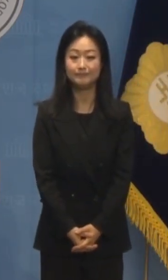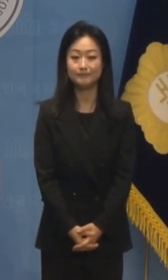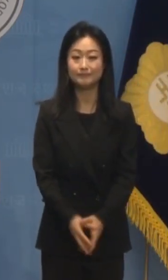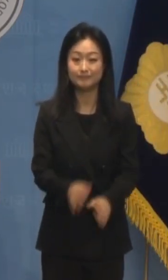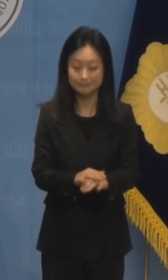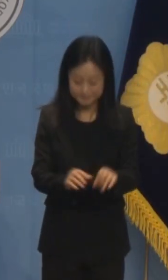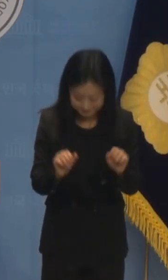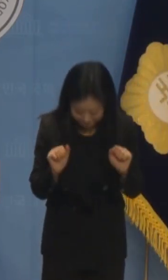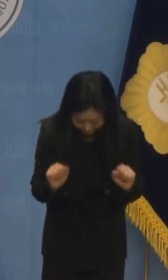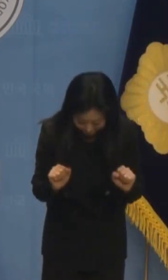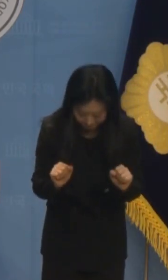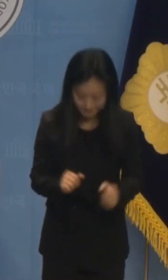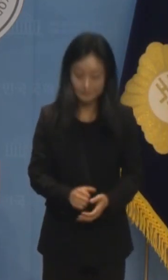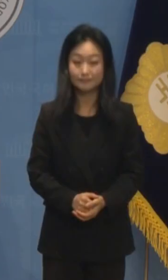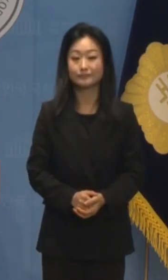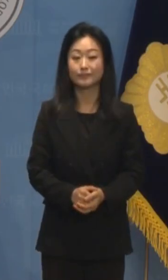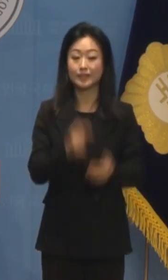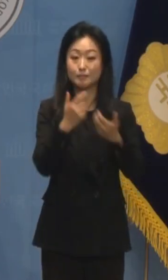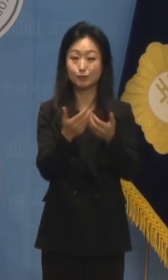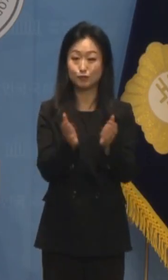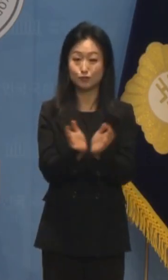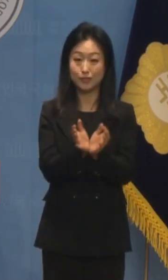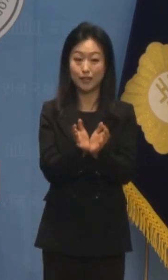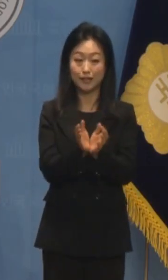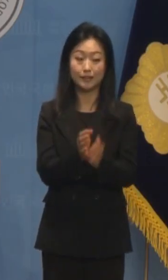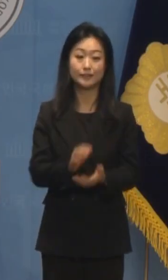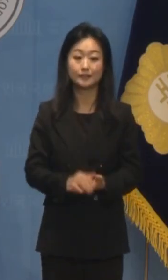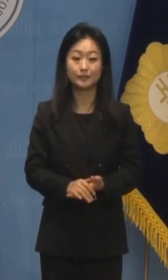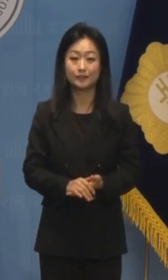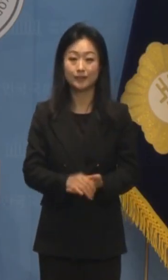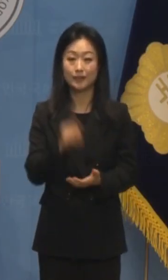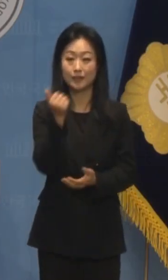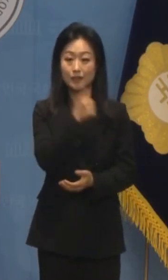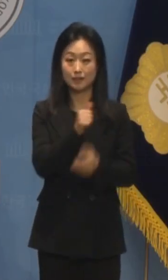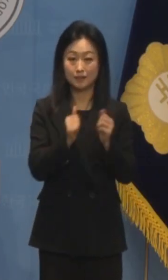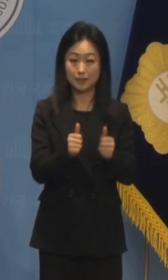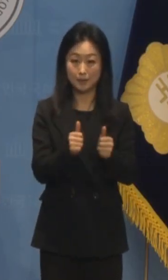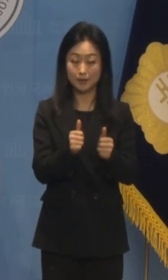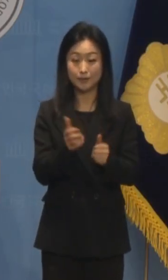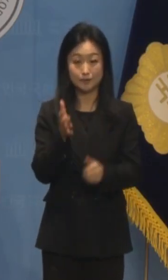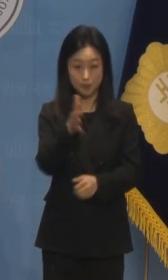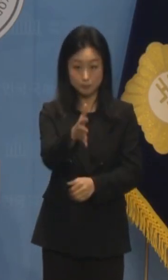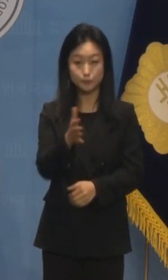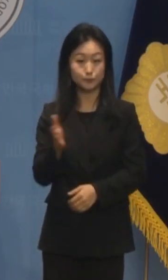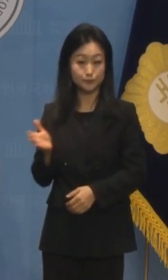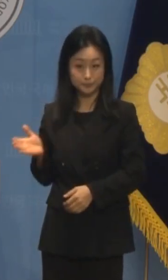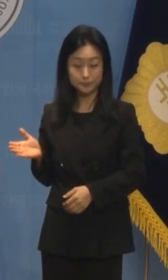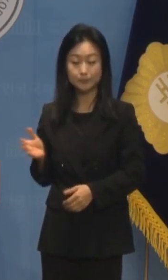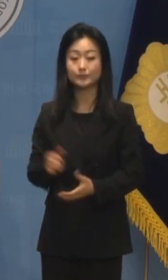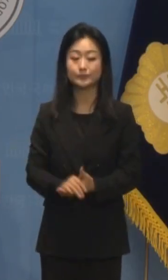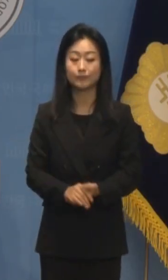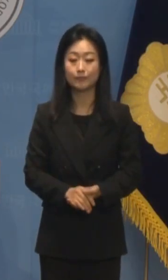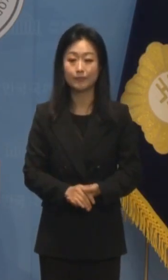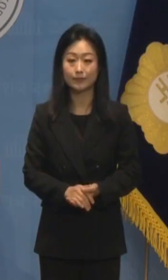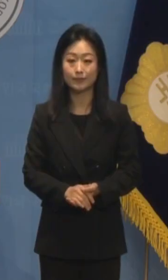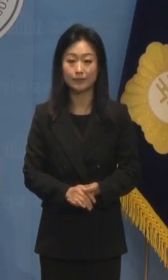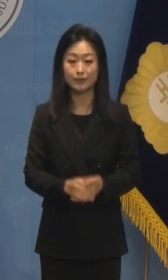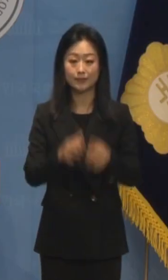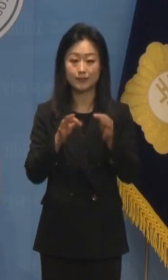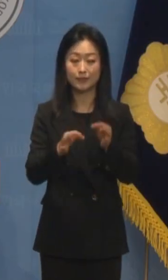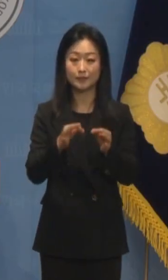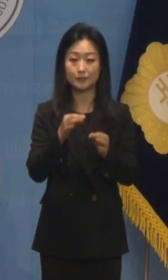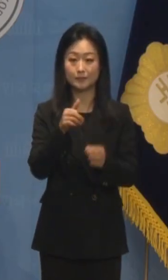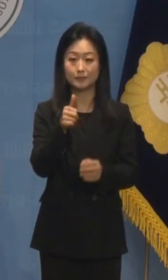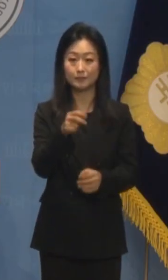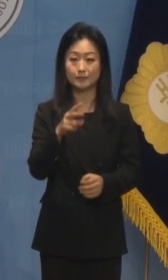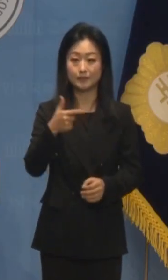안녕하십니까. 더불어민주당 법률대변인 이건태 의원입니다. 오늘 저는 정치검찰의